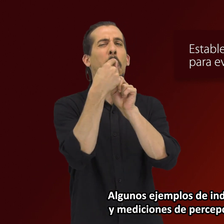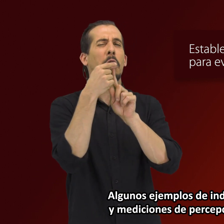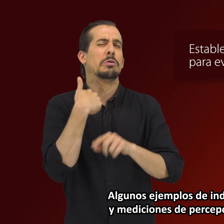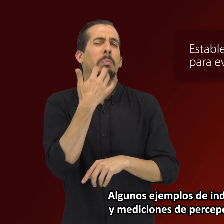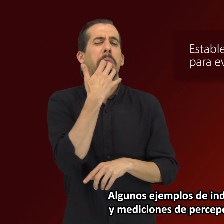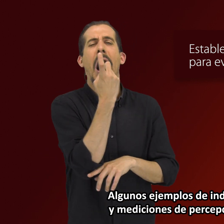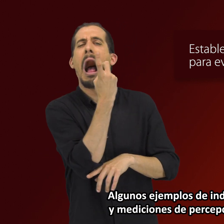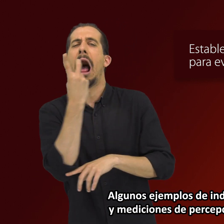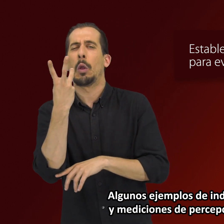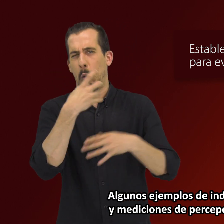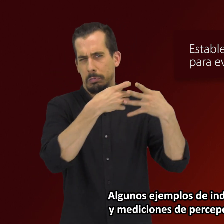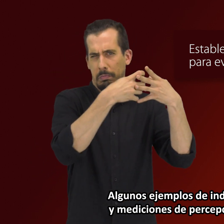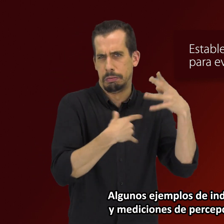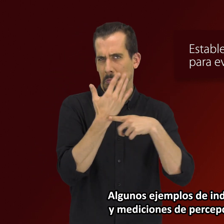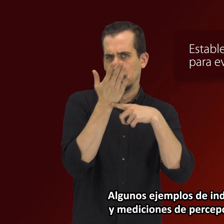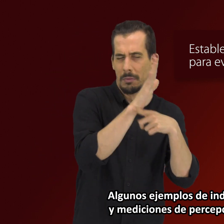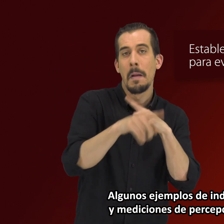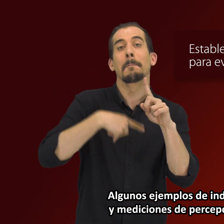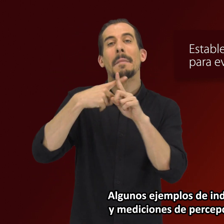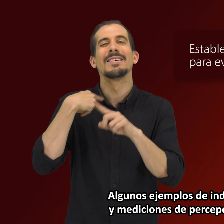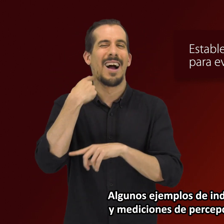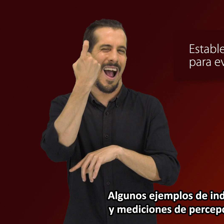Algunos ejemplos de indicadores y mediciones de percepción son